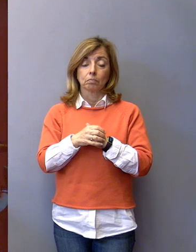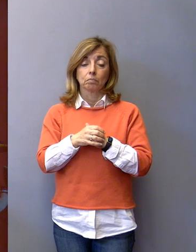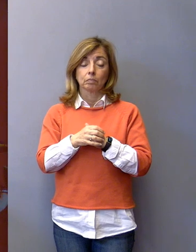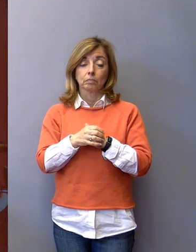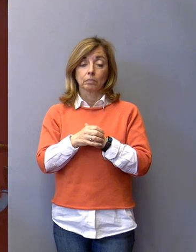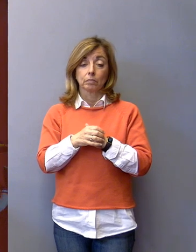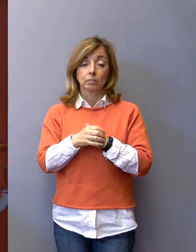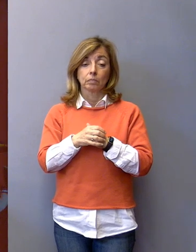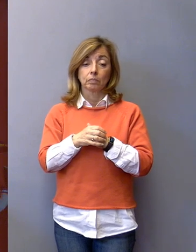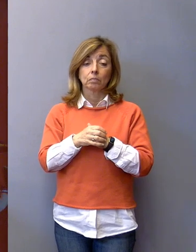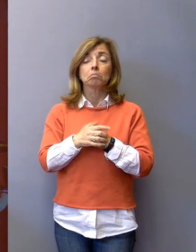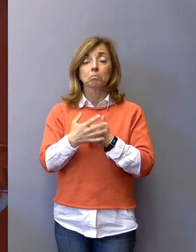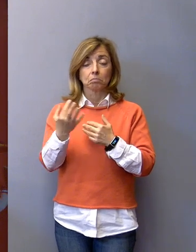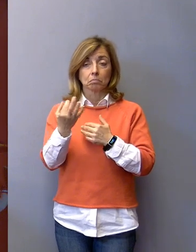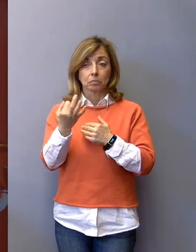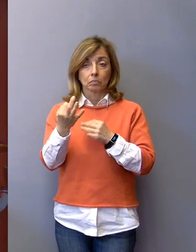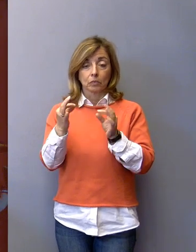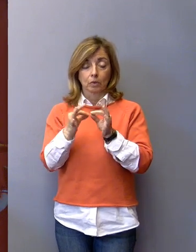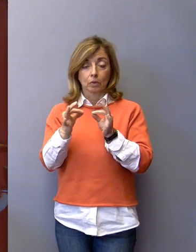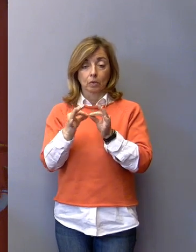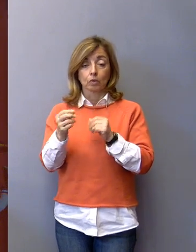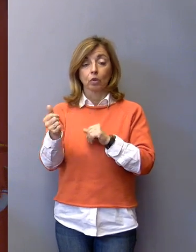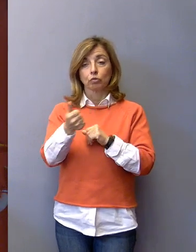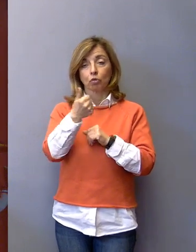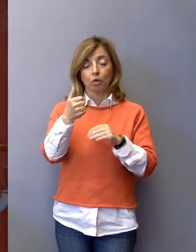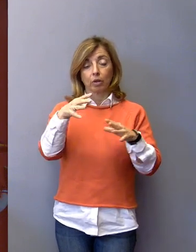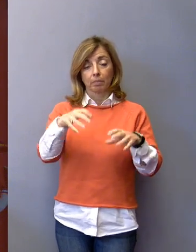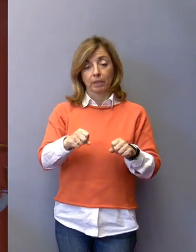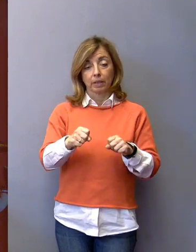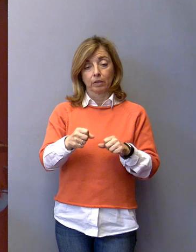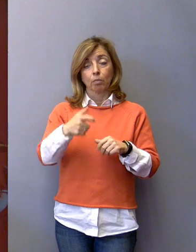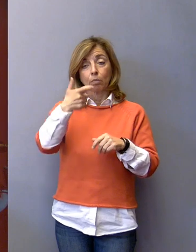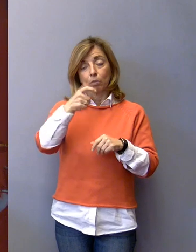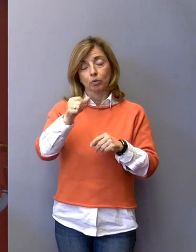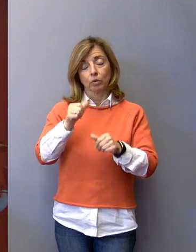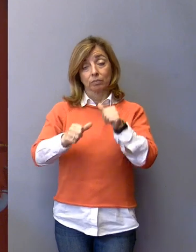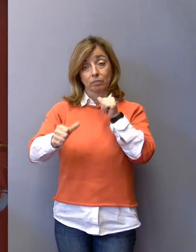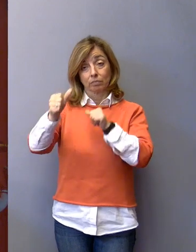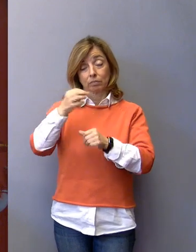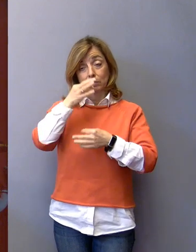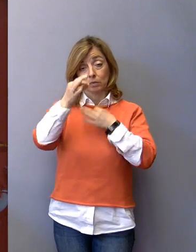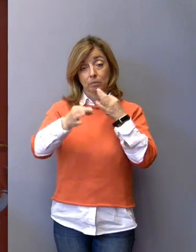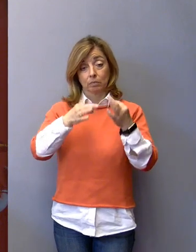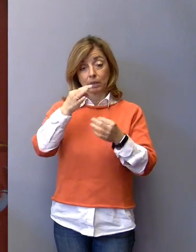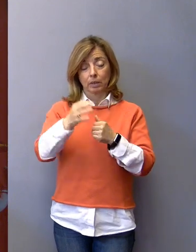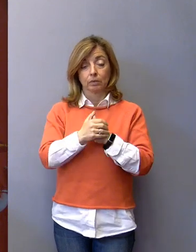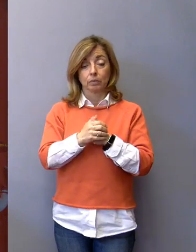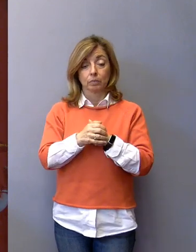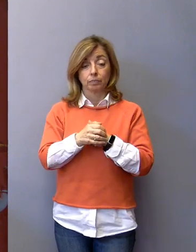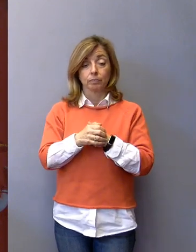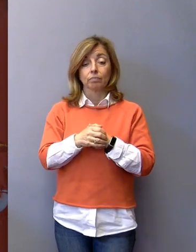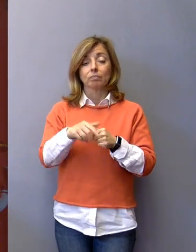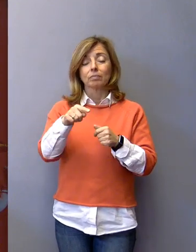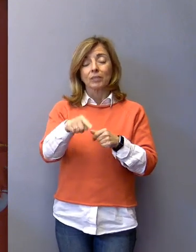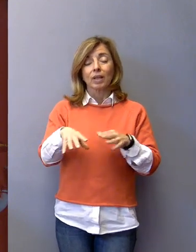è assolutamente condivisibile tranne l'impegnativa per i motivi che qui dicevo nell'impegnativa si fa riferimento